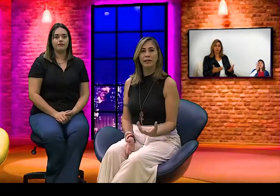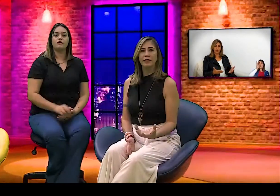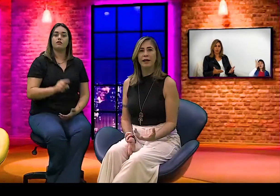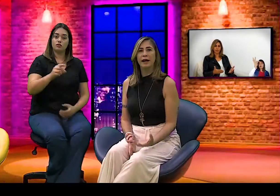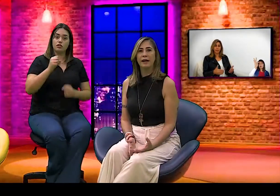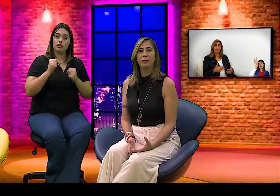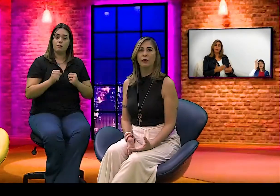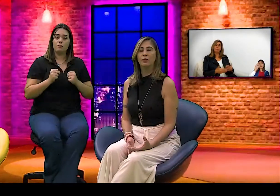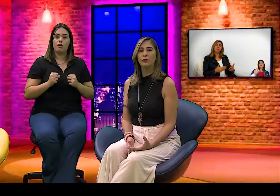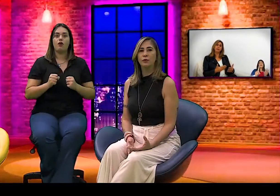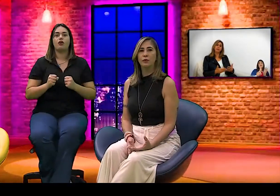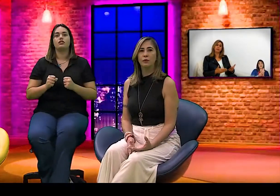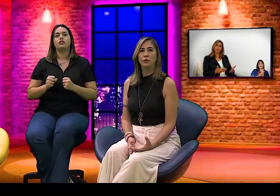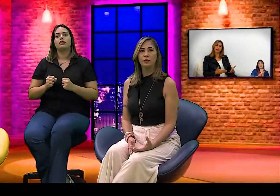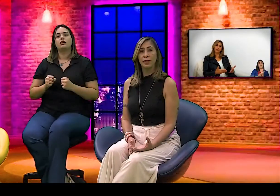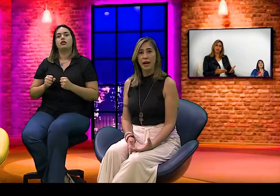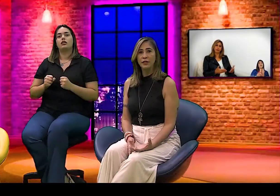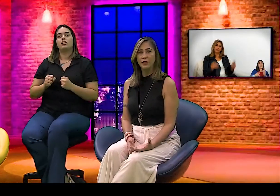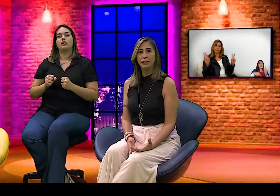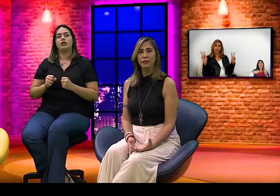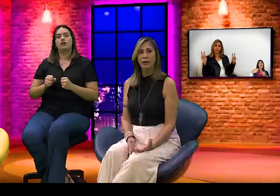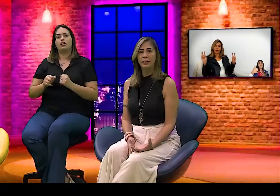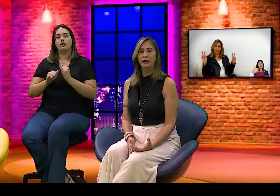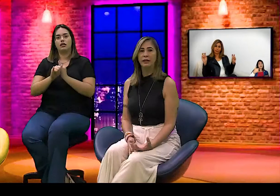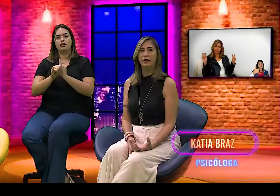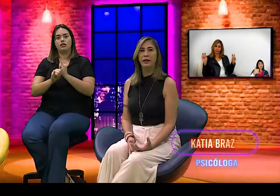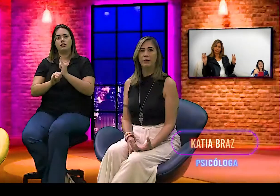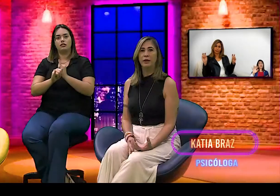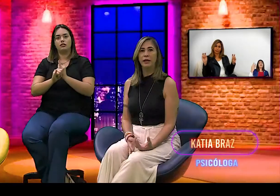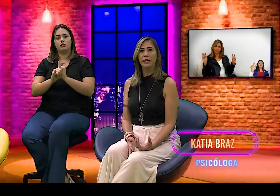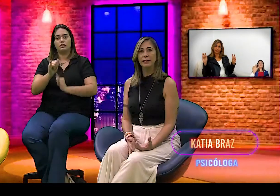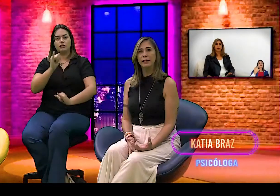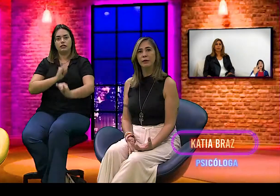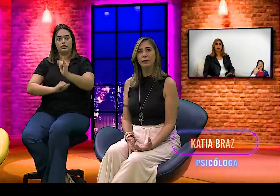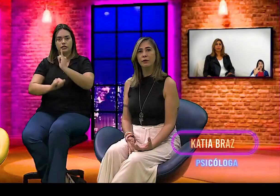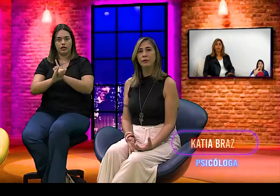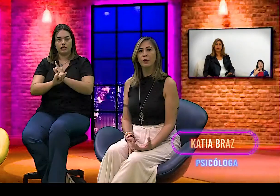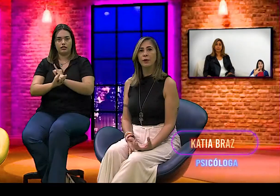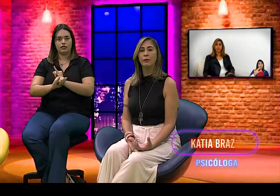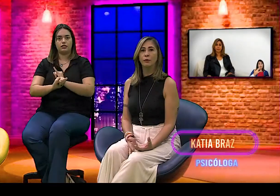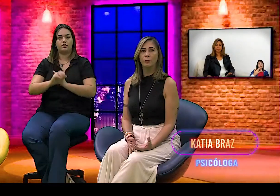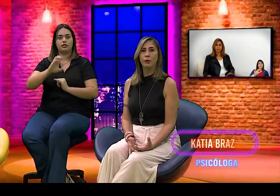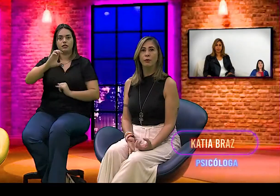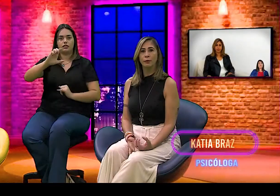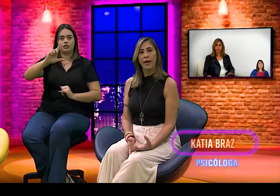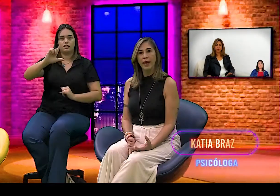Vocês podem acessar o nosso site, né? Que é o clinicacirculos.com.br,